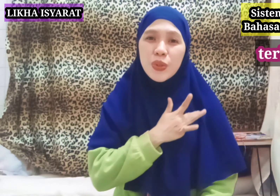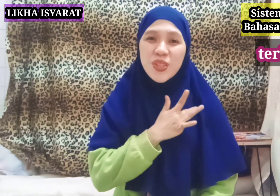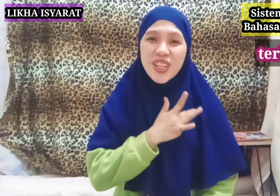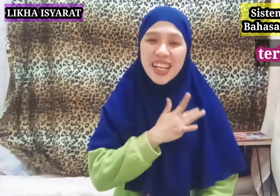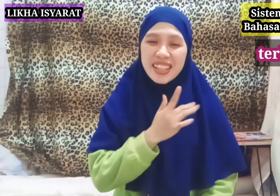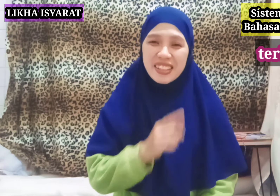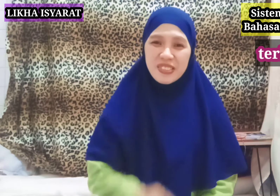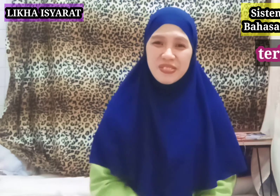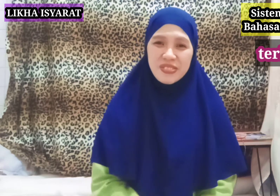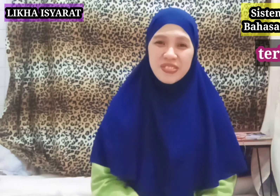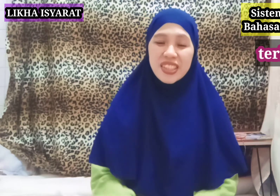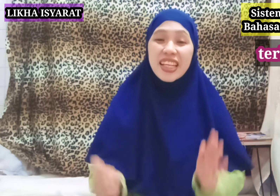Terluka.